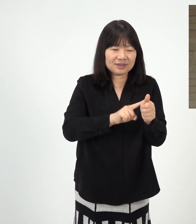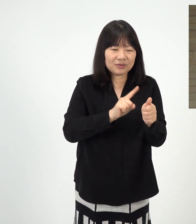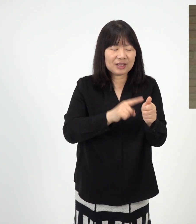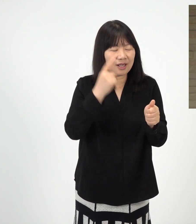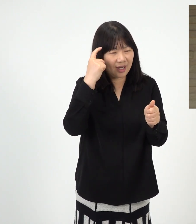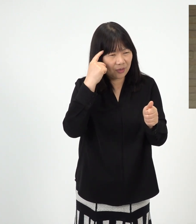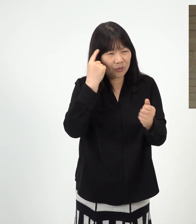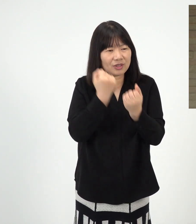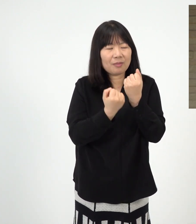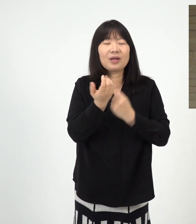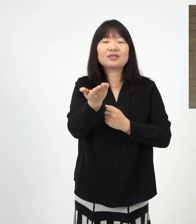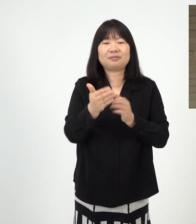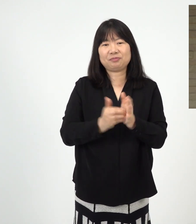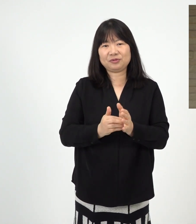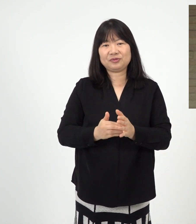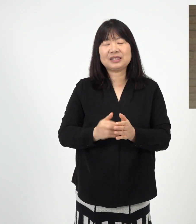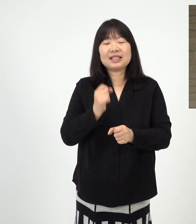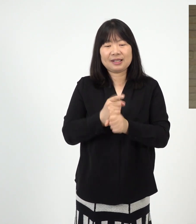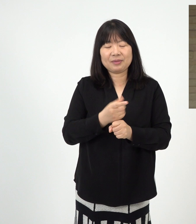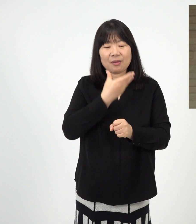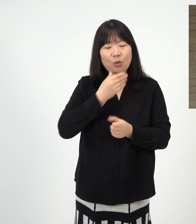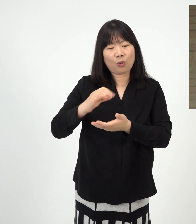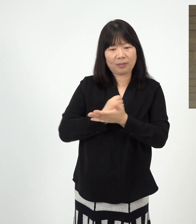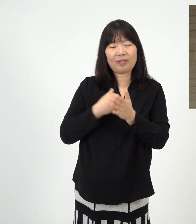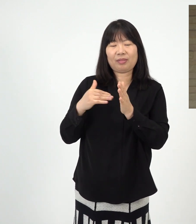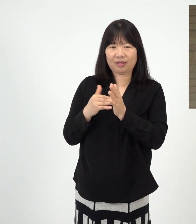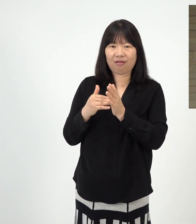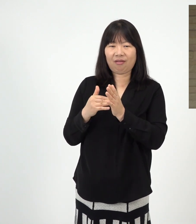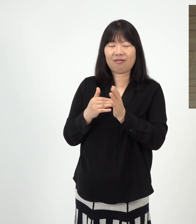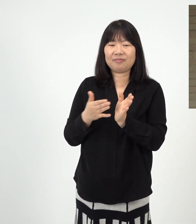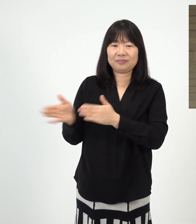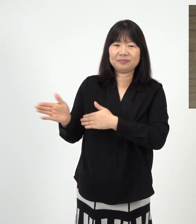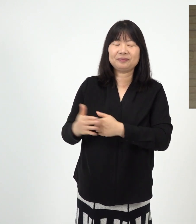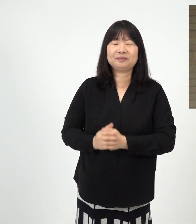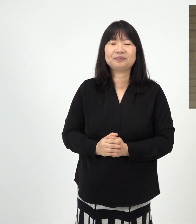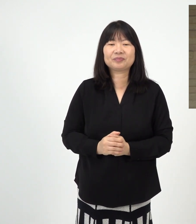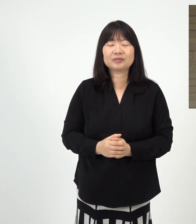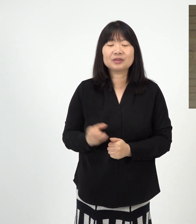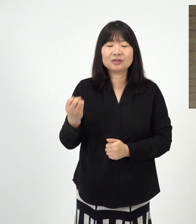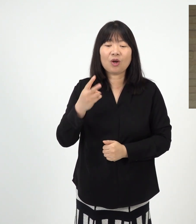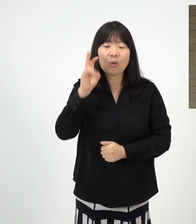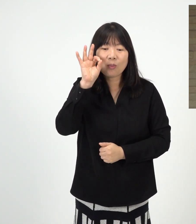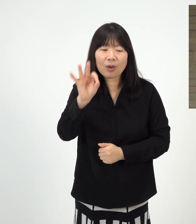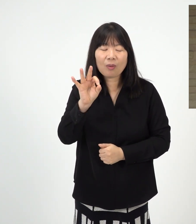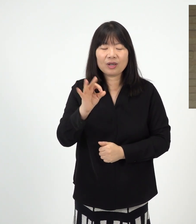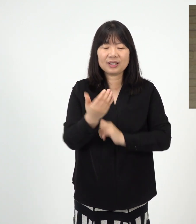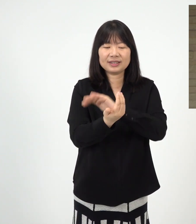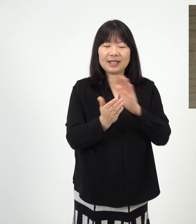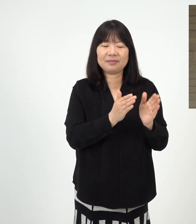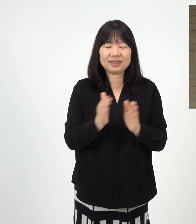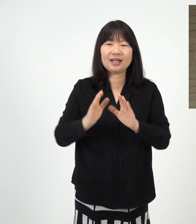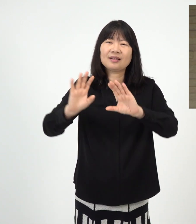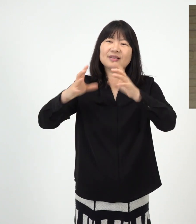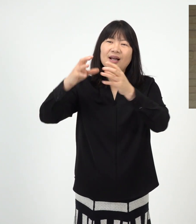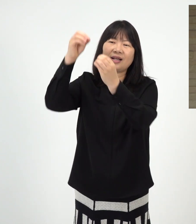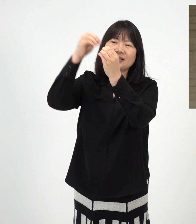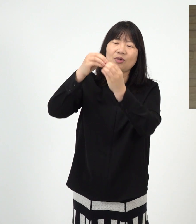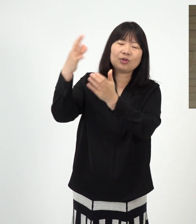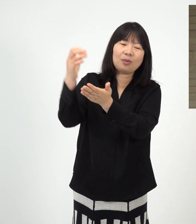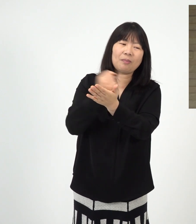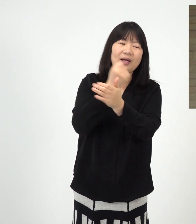들어가 보십시다. 이게 무슨 얘기를 하려고 이렇게 뜸을 들이나? 예비된 나라를 상속받으라. 자,